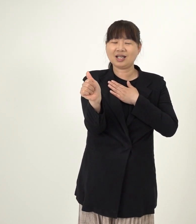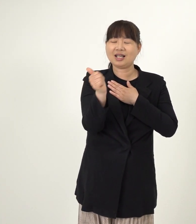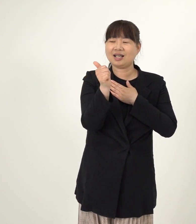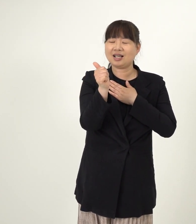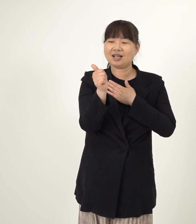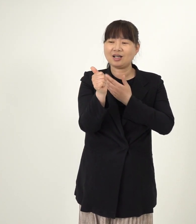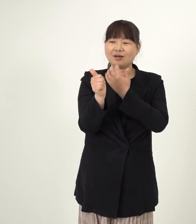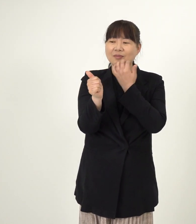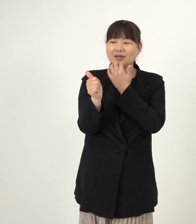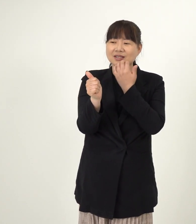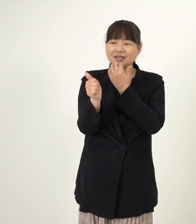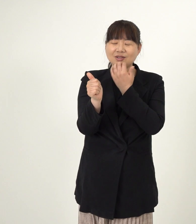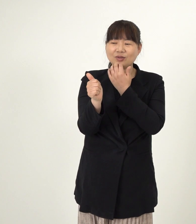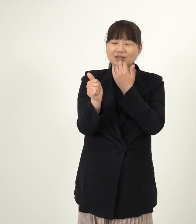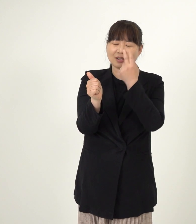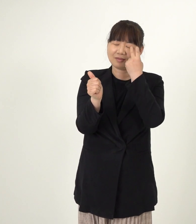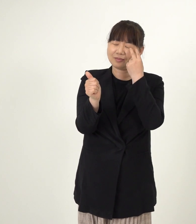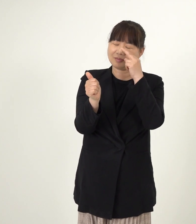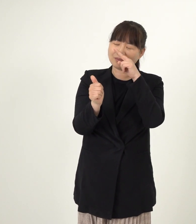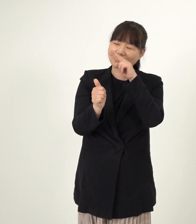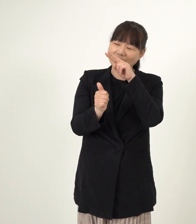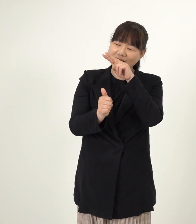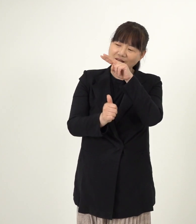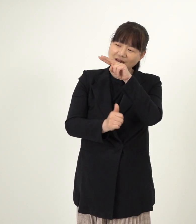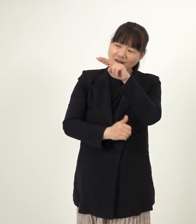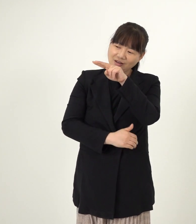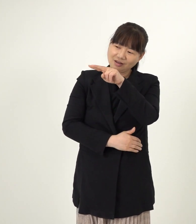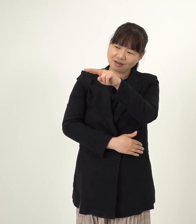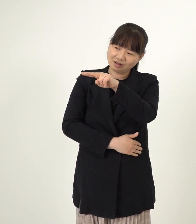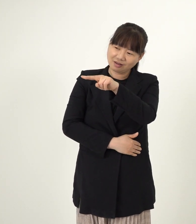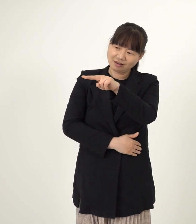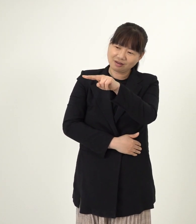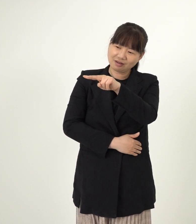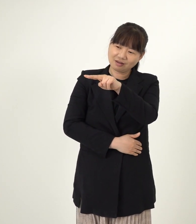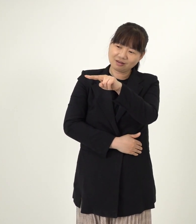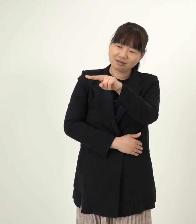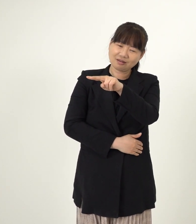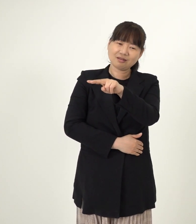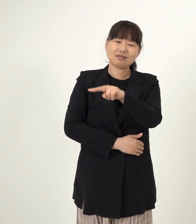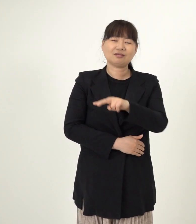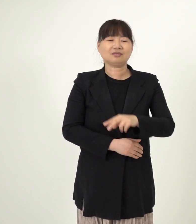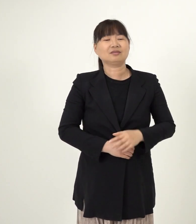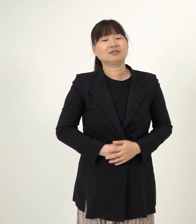제자를 깊은 눈으로 바라보세요. 이렇게.